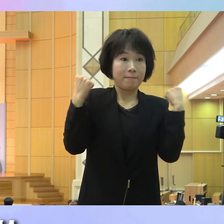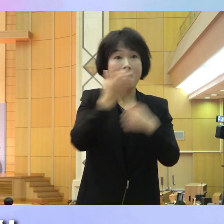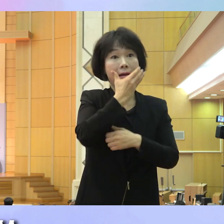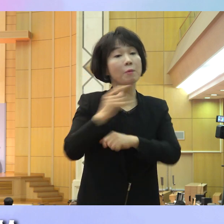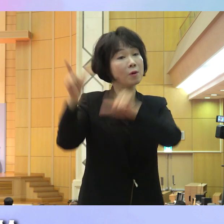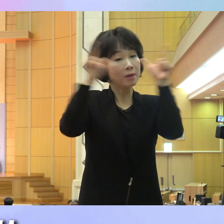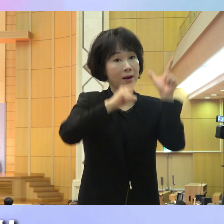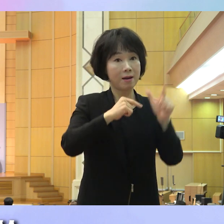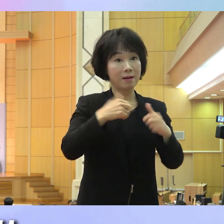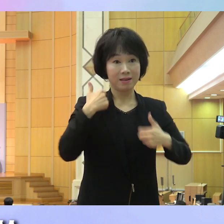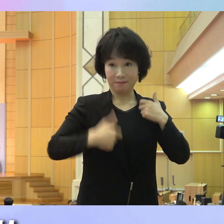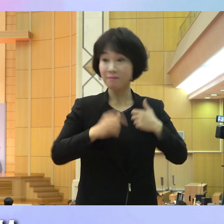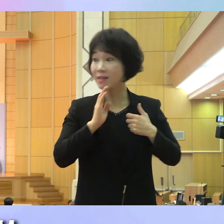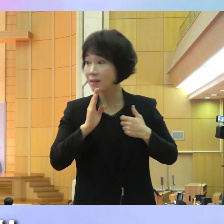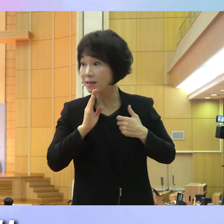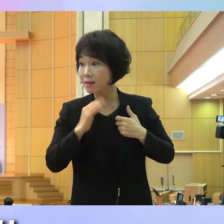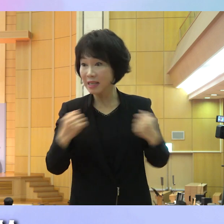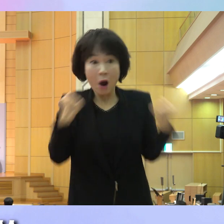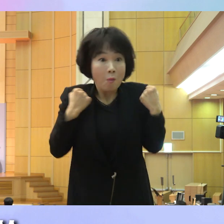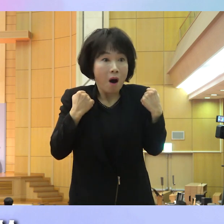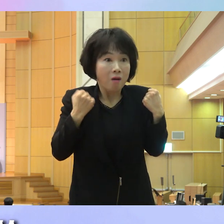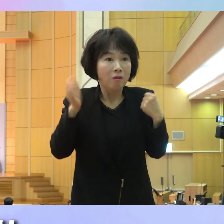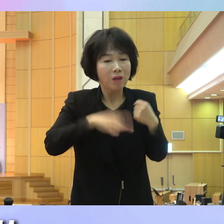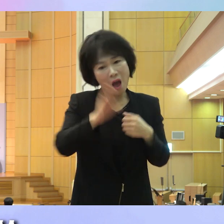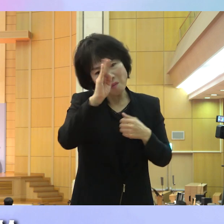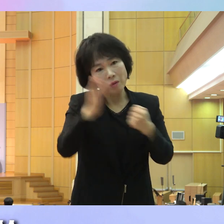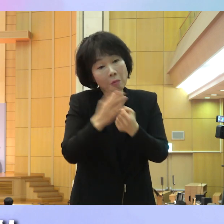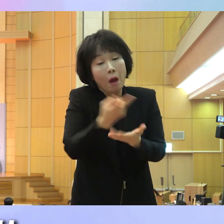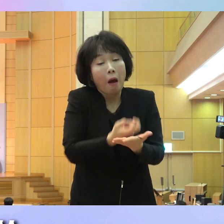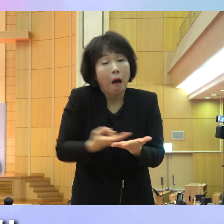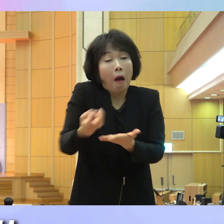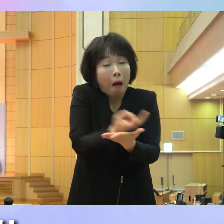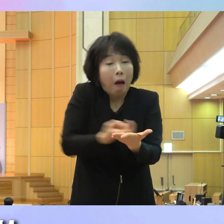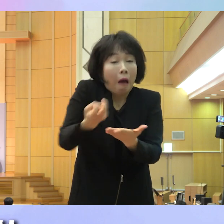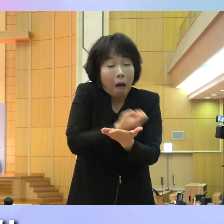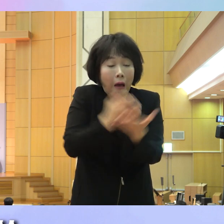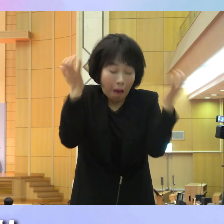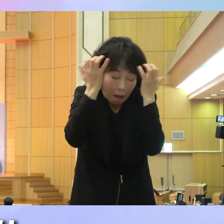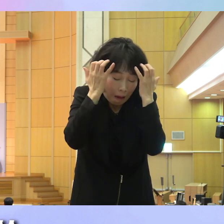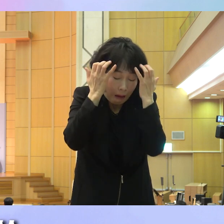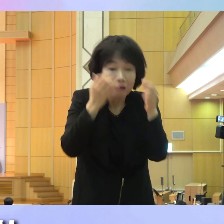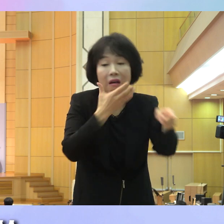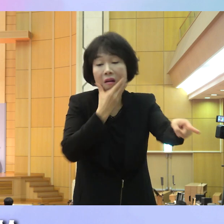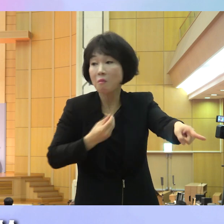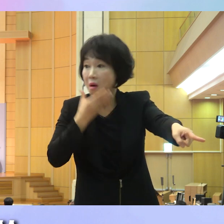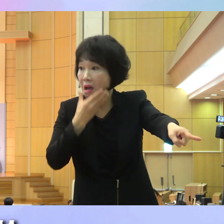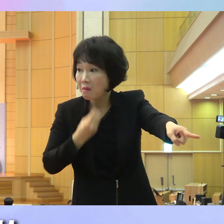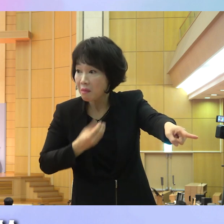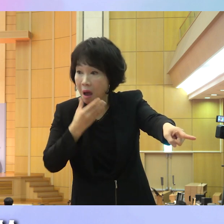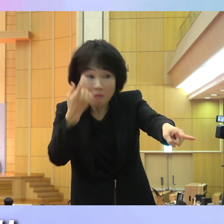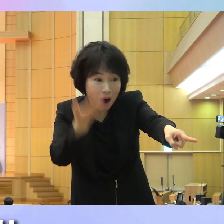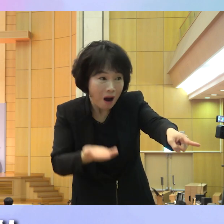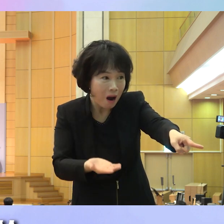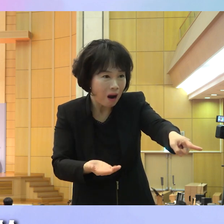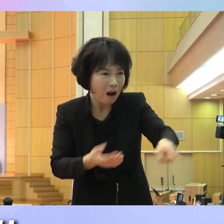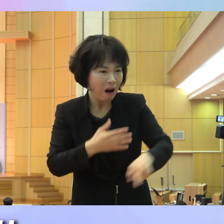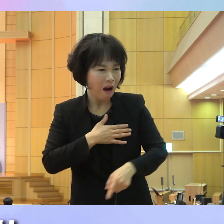행복하게 살아야 그게 사는 거지, 그렇게 고통받으면서 사는 것이 과연 사는 거냐 이 말이에요. 숨만